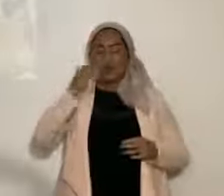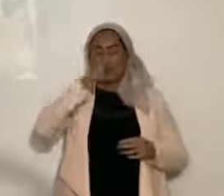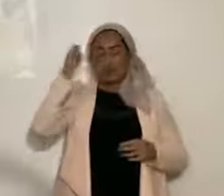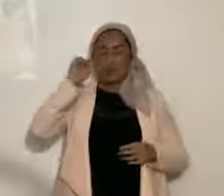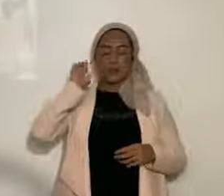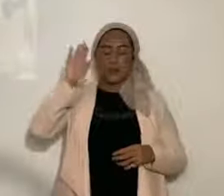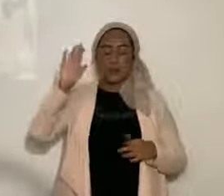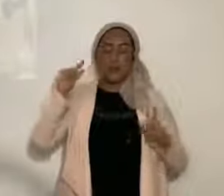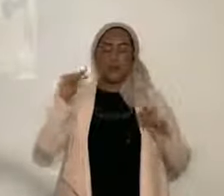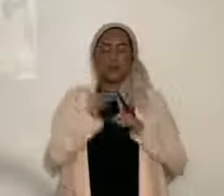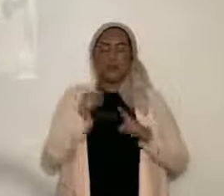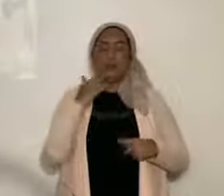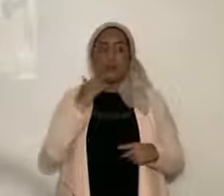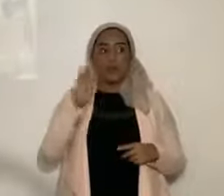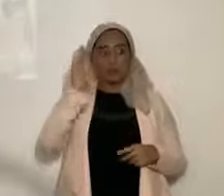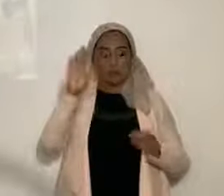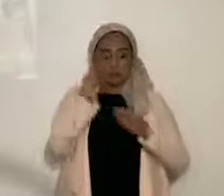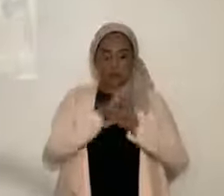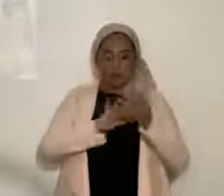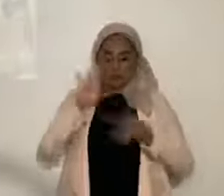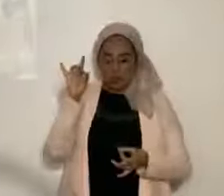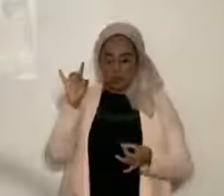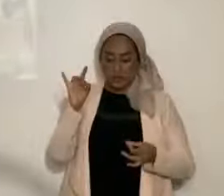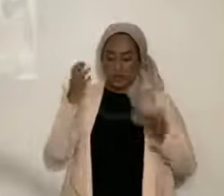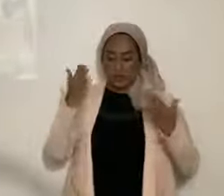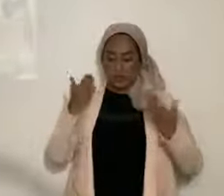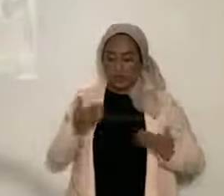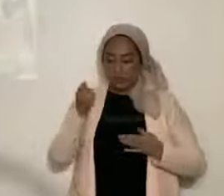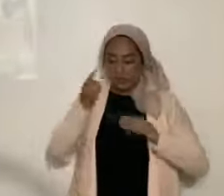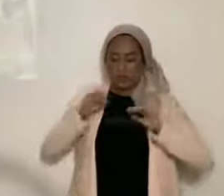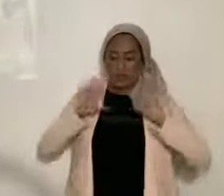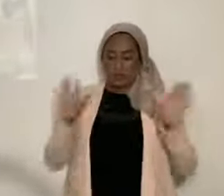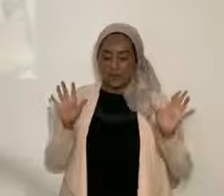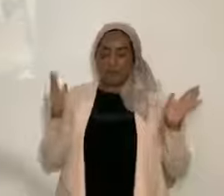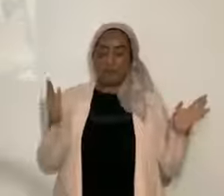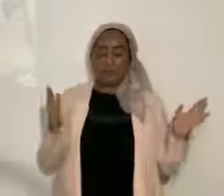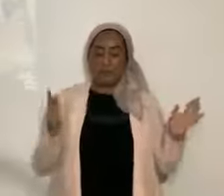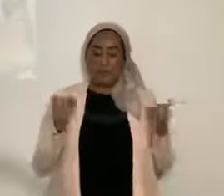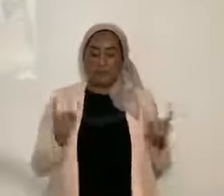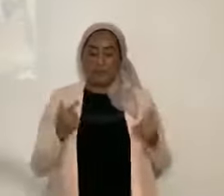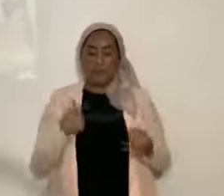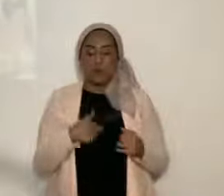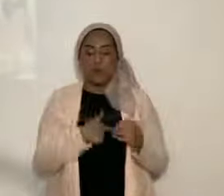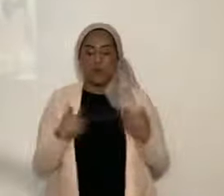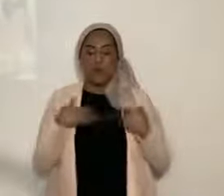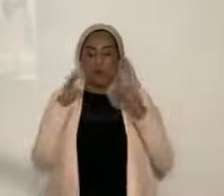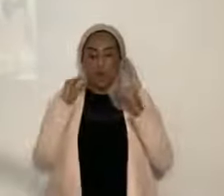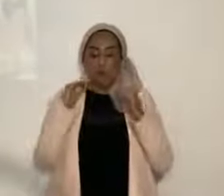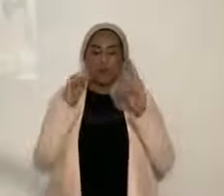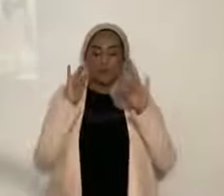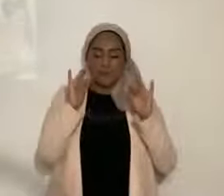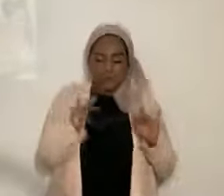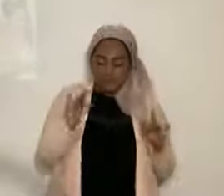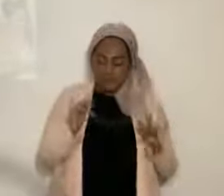palabra, gracias a tu bendito Ruach HaKodesh, nos aclara todas las cosas. Ahora tenemos esperanza,